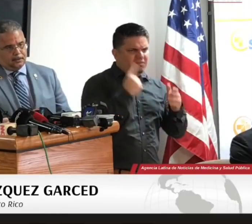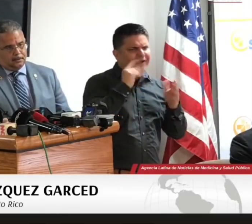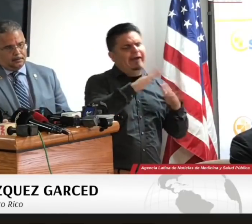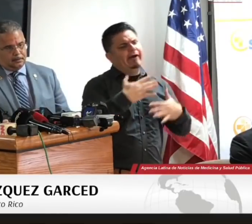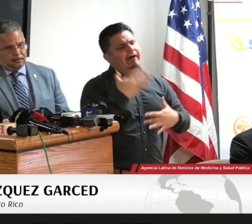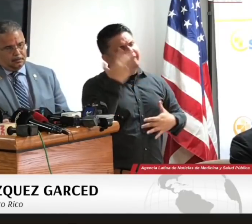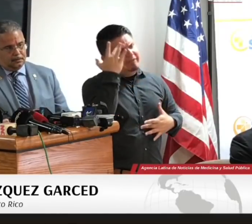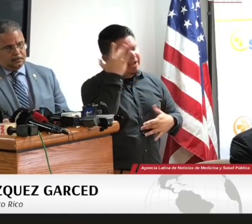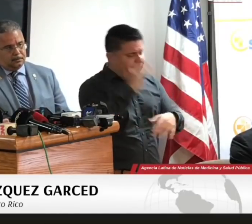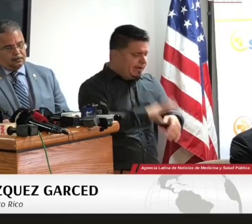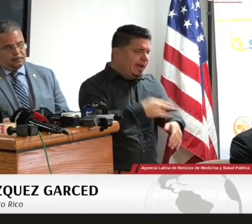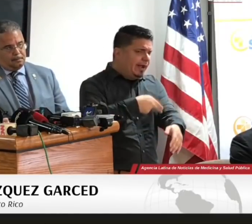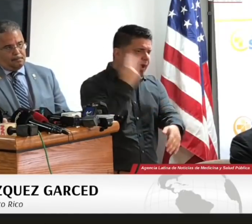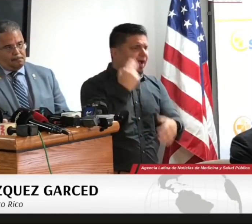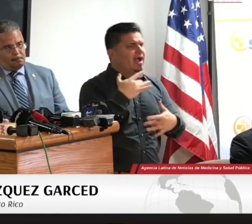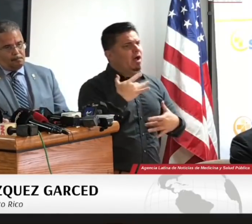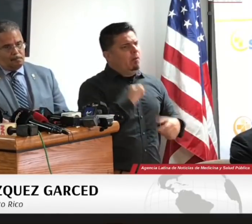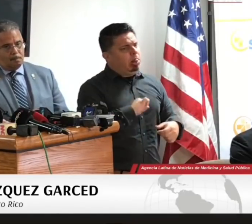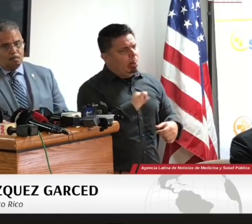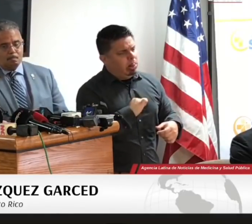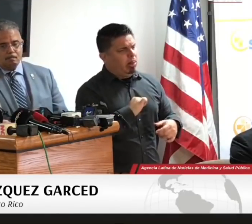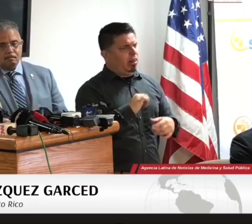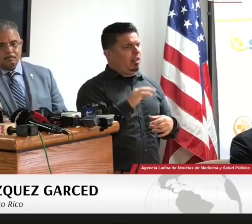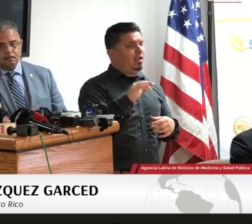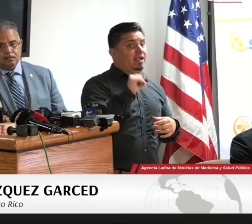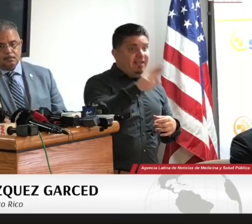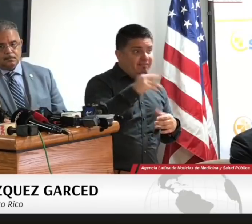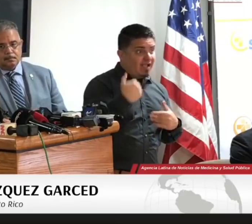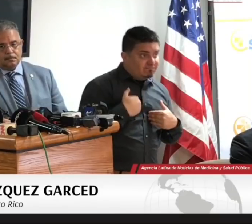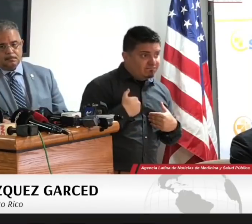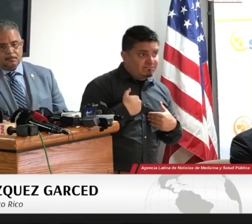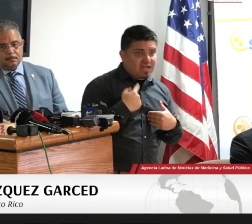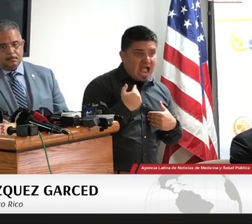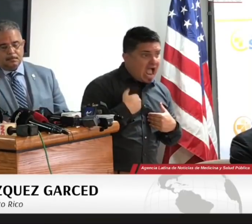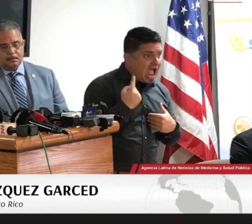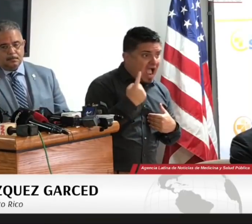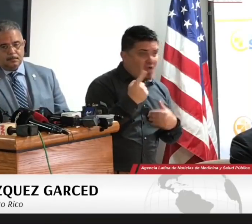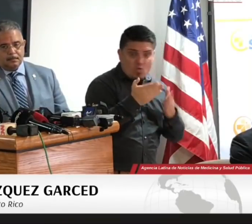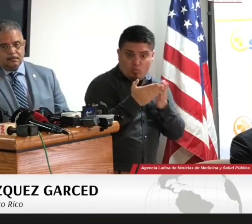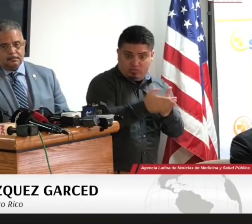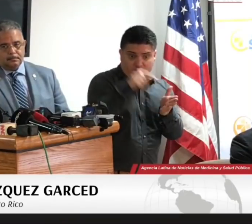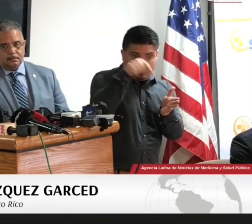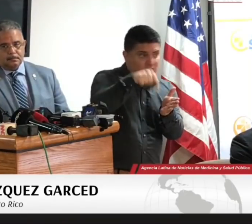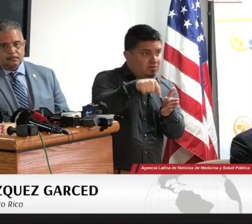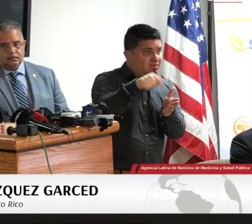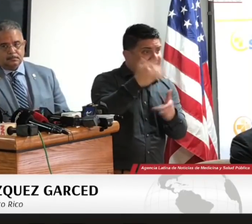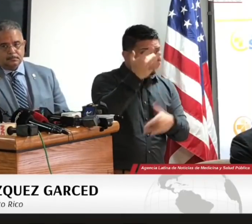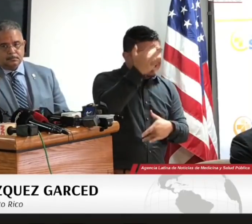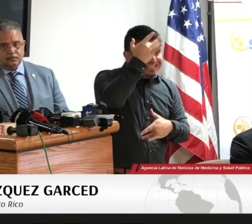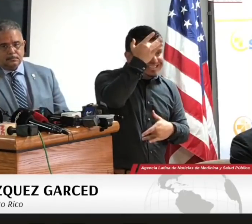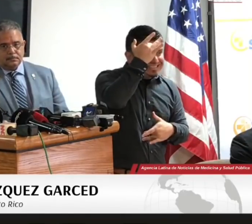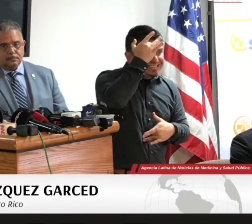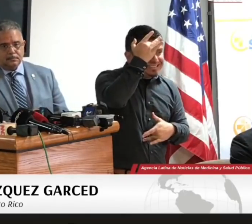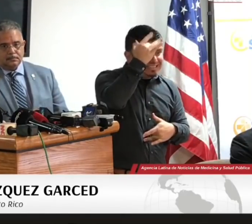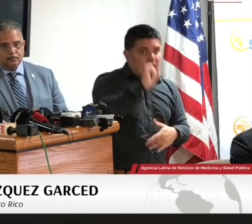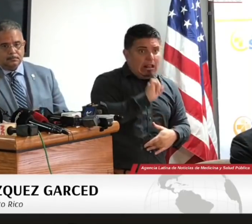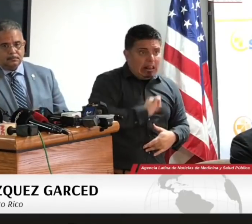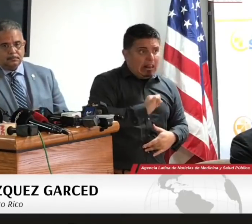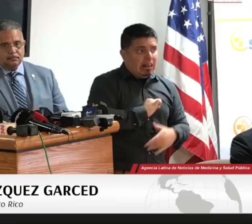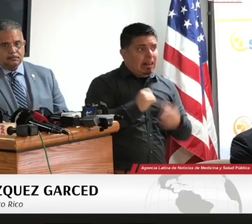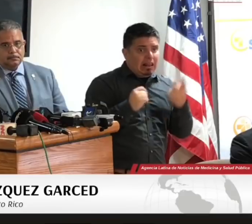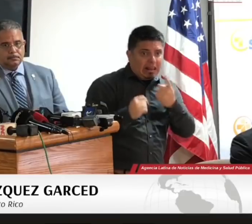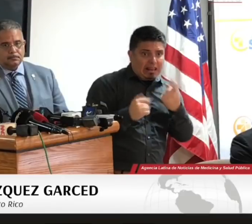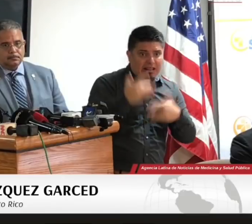y tos. Si alguien tiene en ese barco esos síntomas, de ese barco nadie